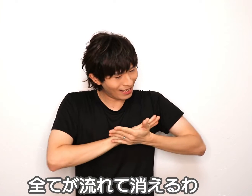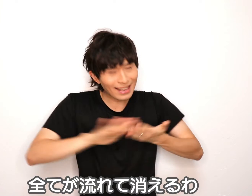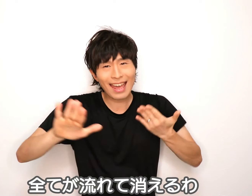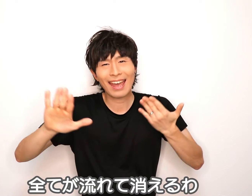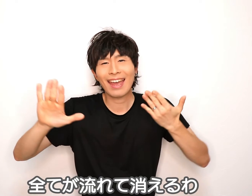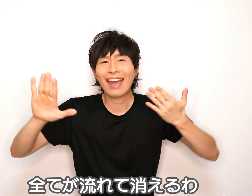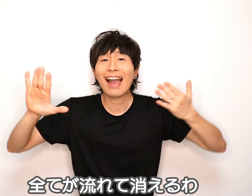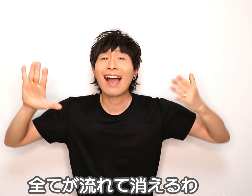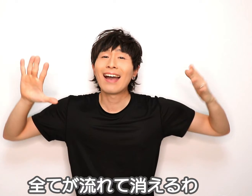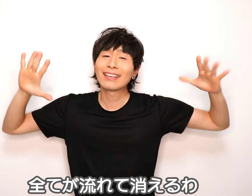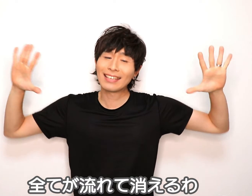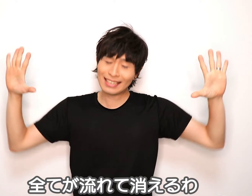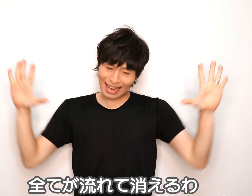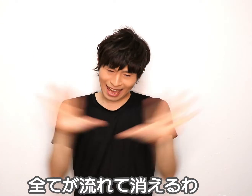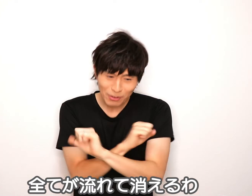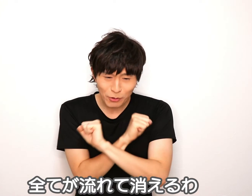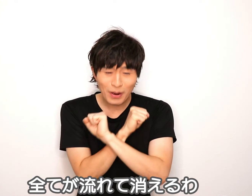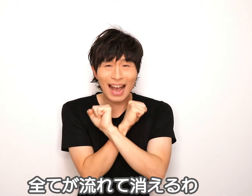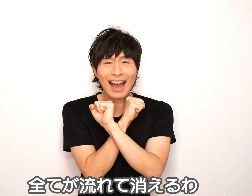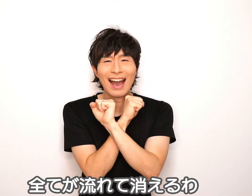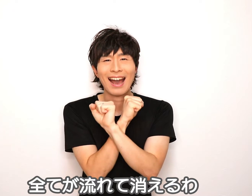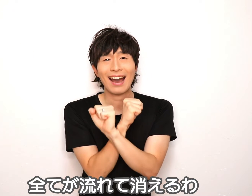て消えるわ。